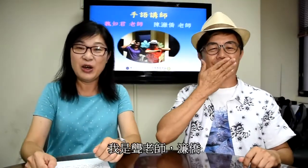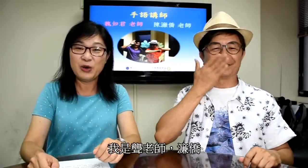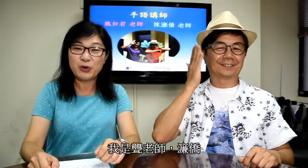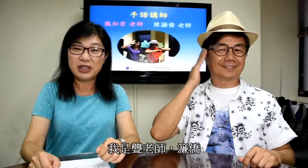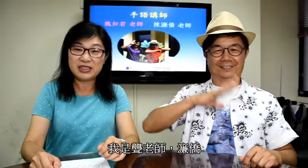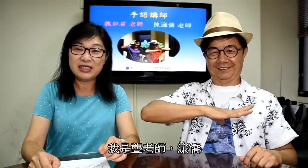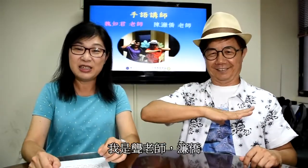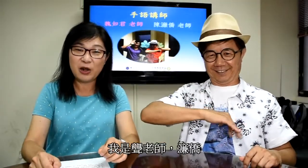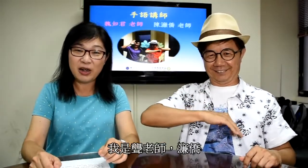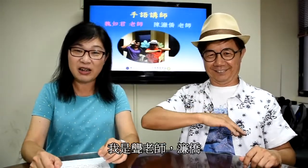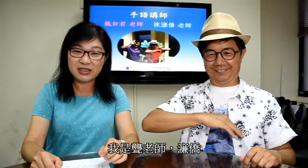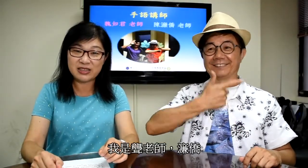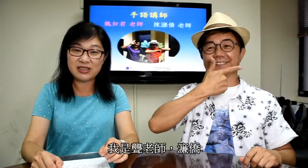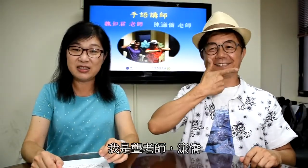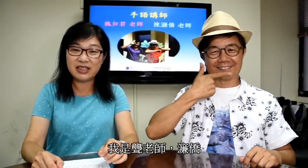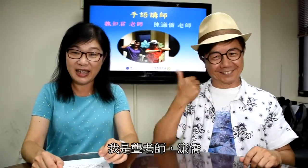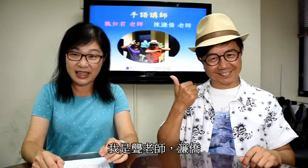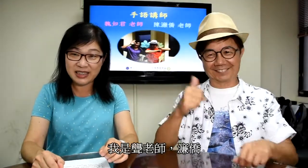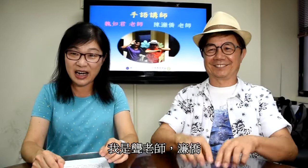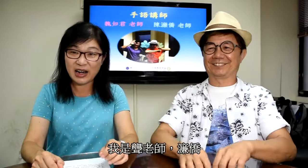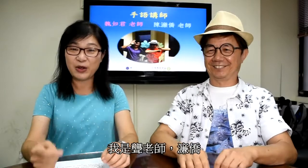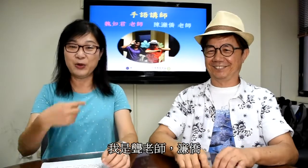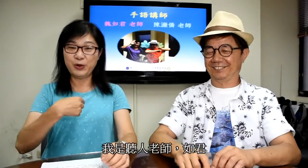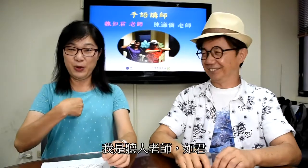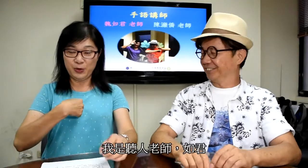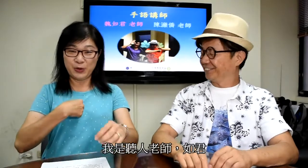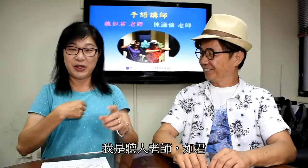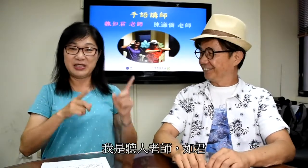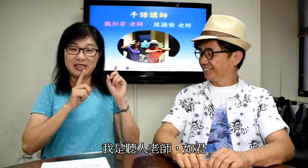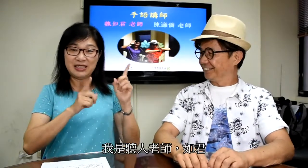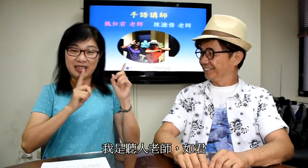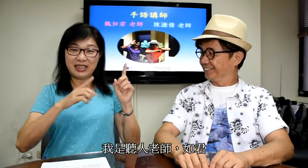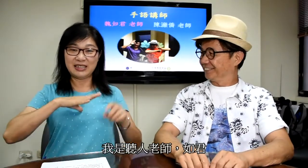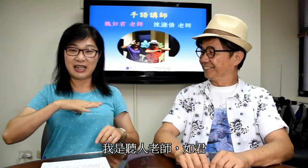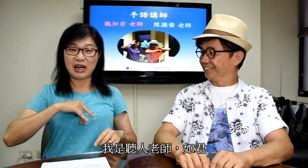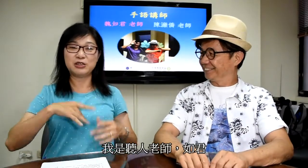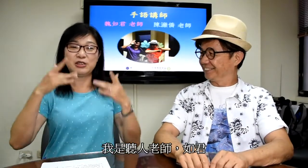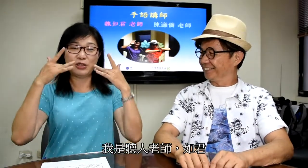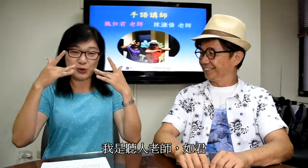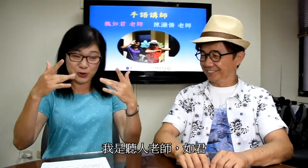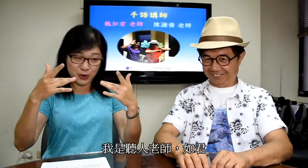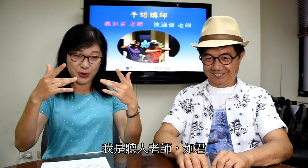我是龙老师连桥，我是听人老师如君。